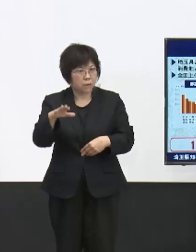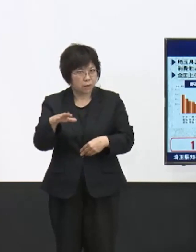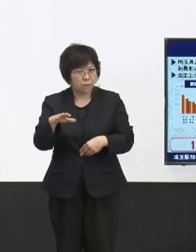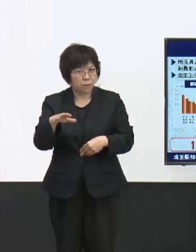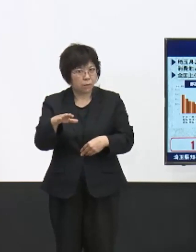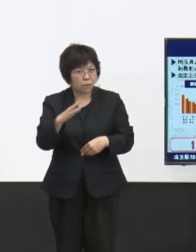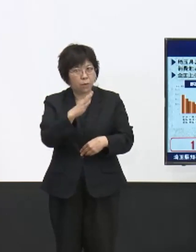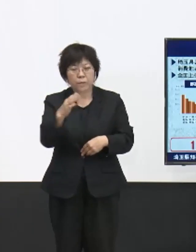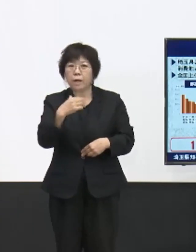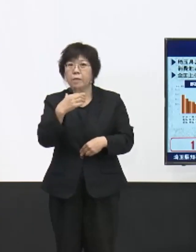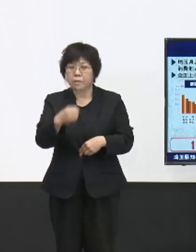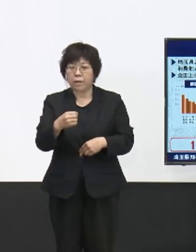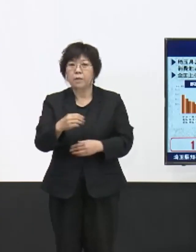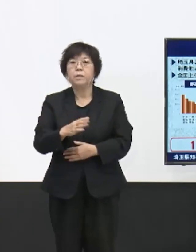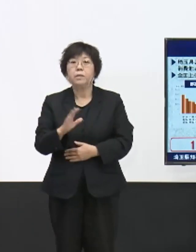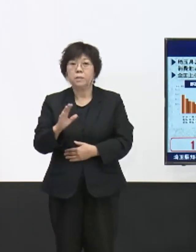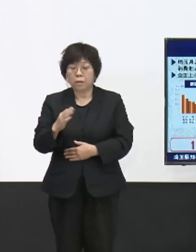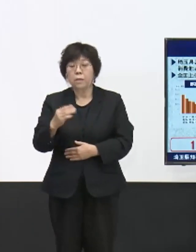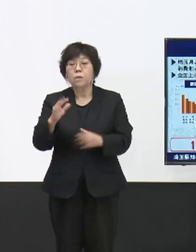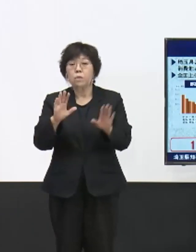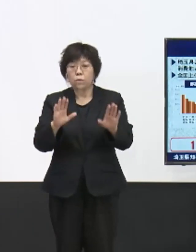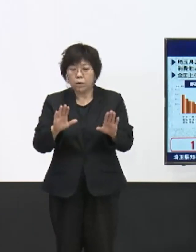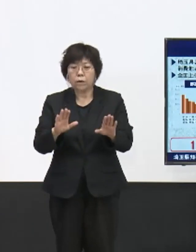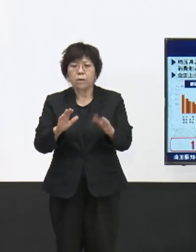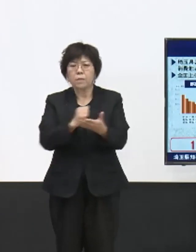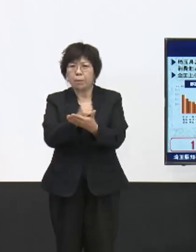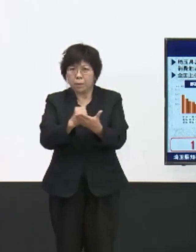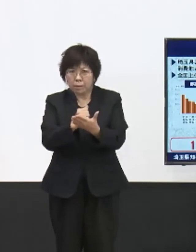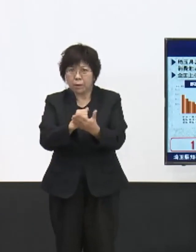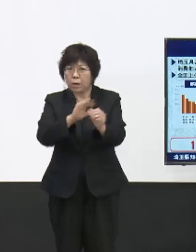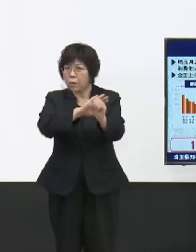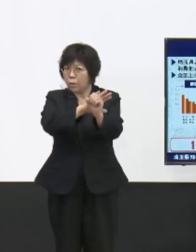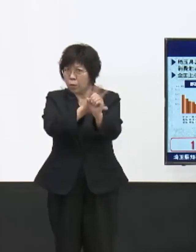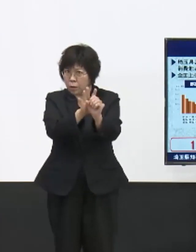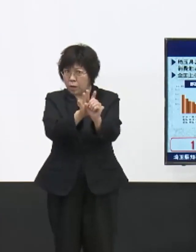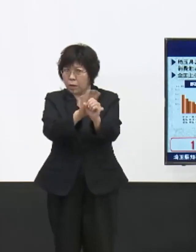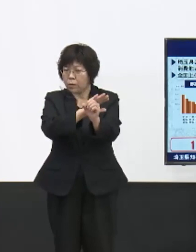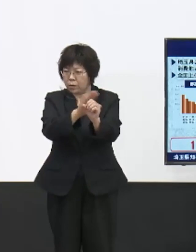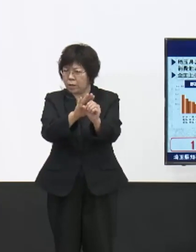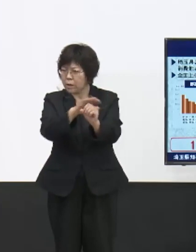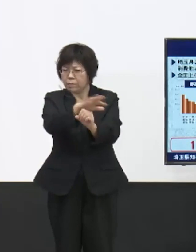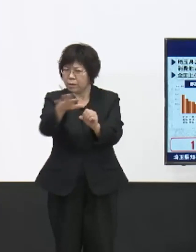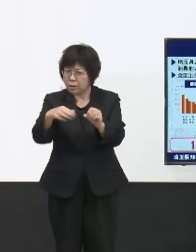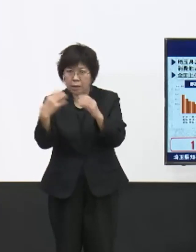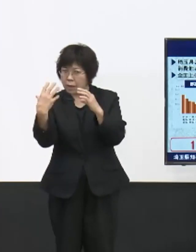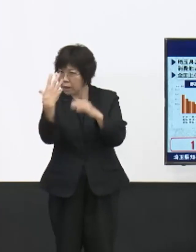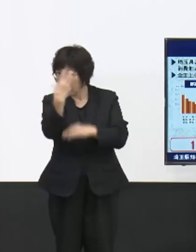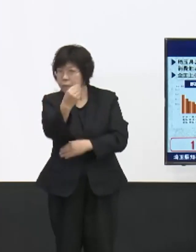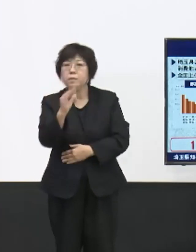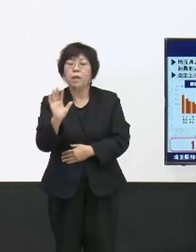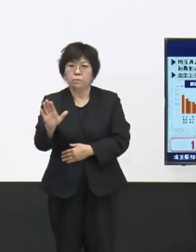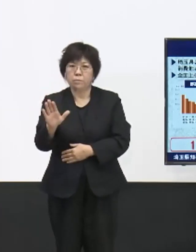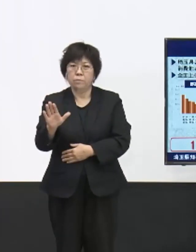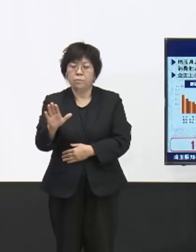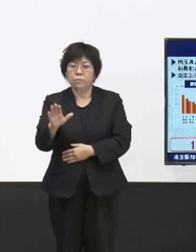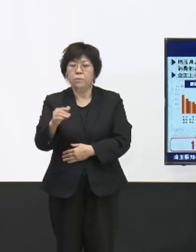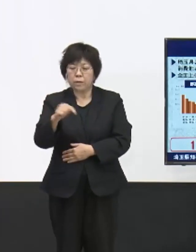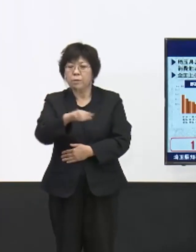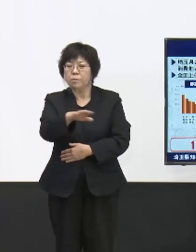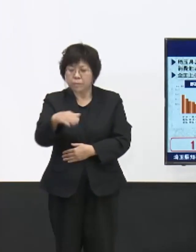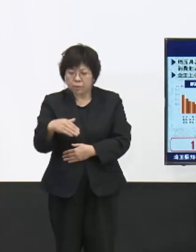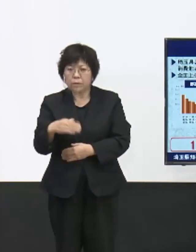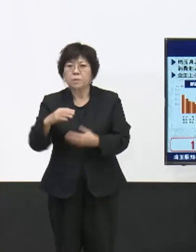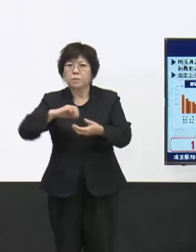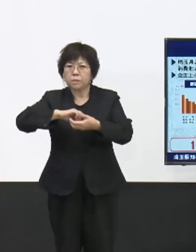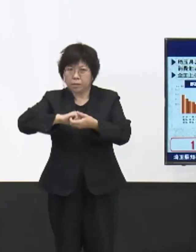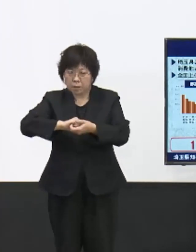にコロナで関心が高い、政治に関心が高い時期ですから、我々有権者としても政治家としてもマスコミとし